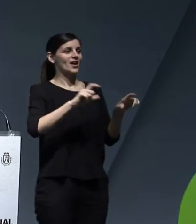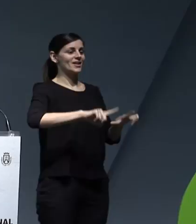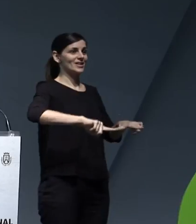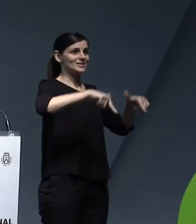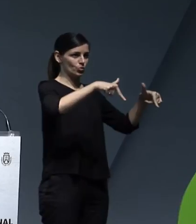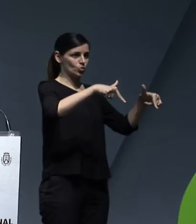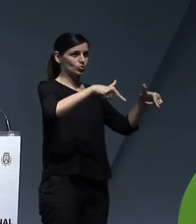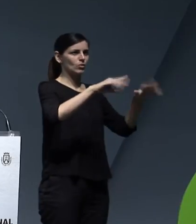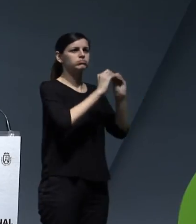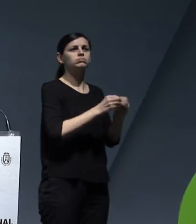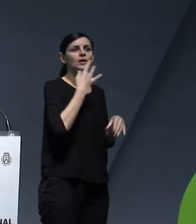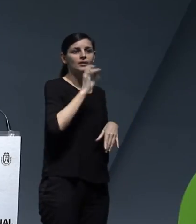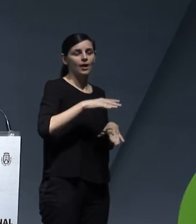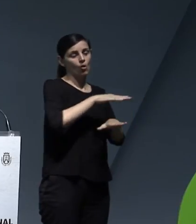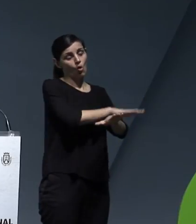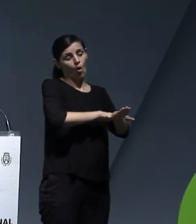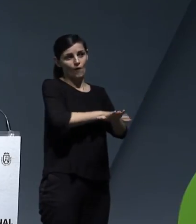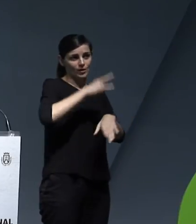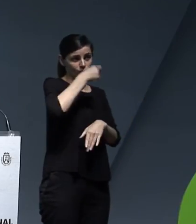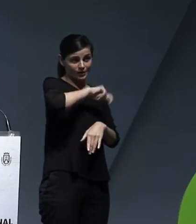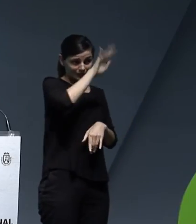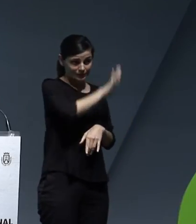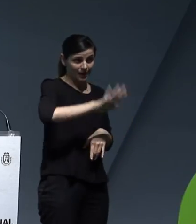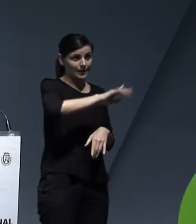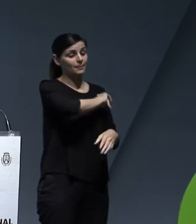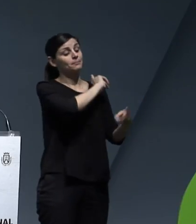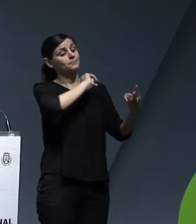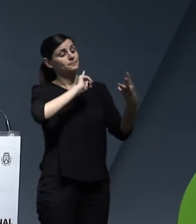elaborado por el Gobierno de España. Y en tercer lugar,